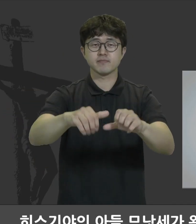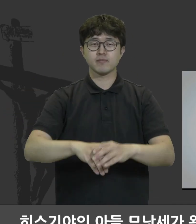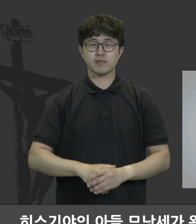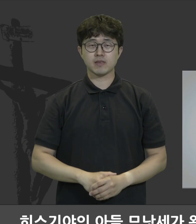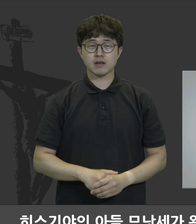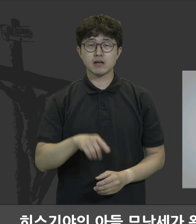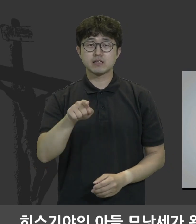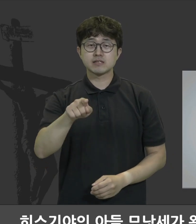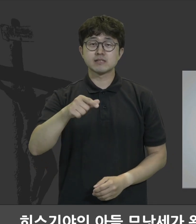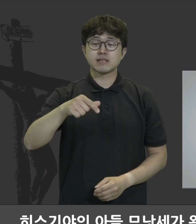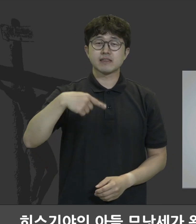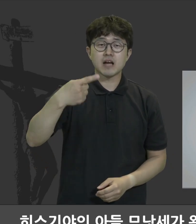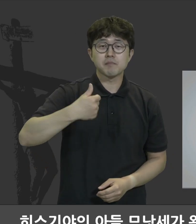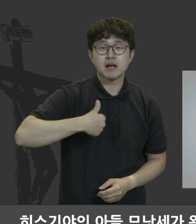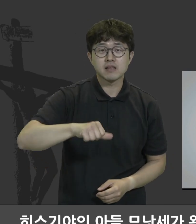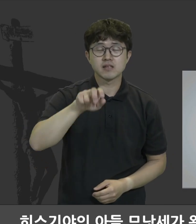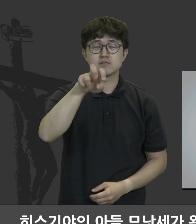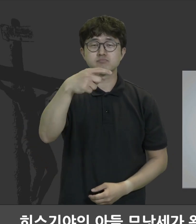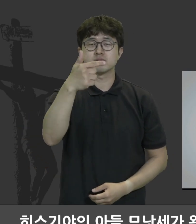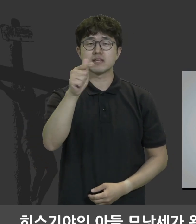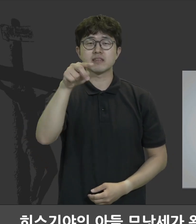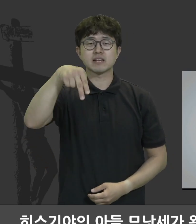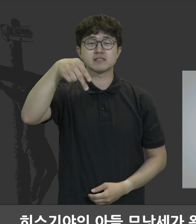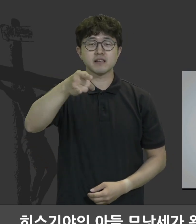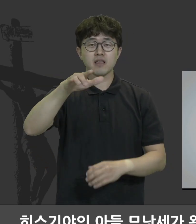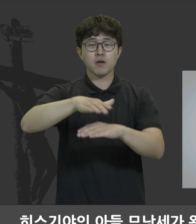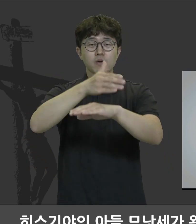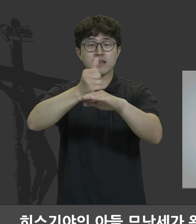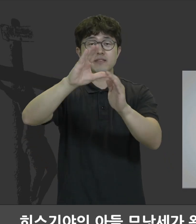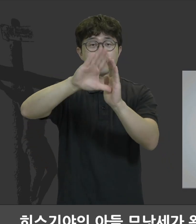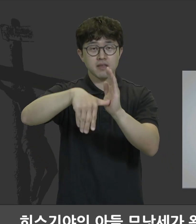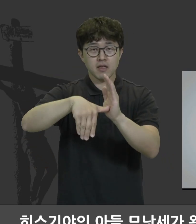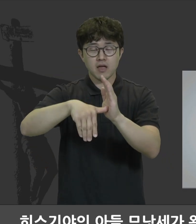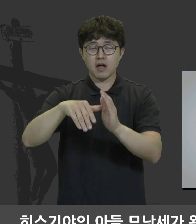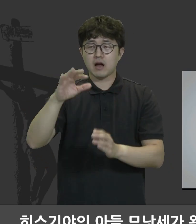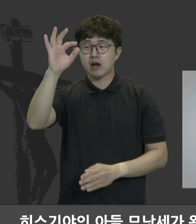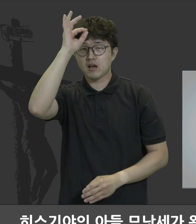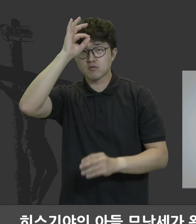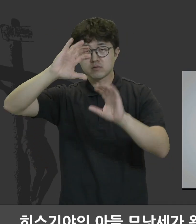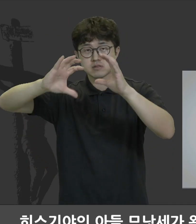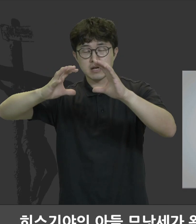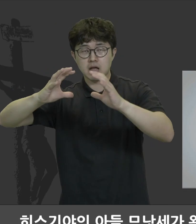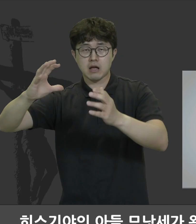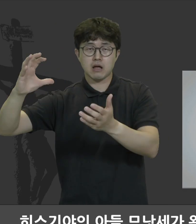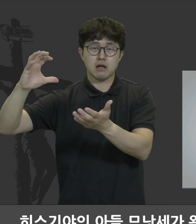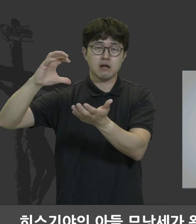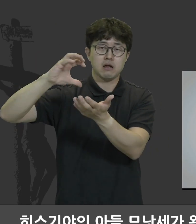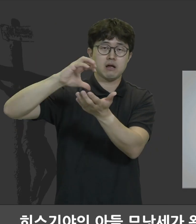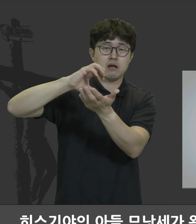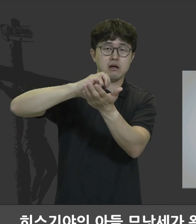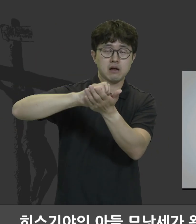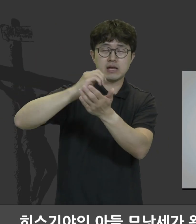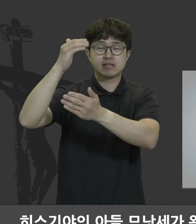아들 므낫세가 왕위에 오르며 유다는 완전히 아수르에 종속되고 아수르의 신들까지